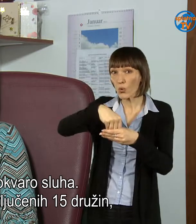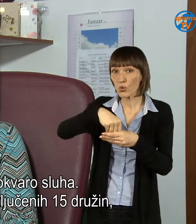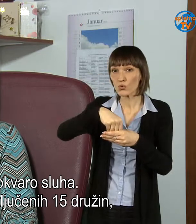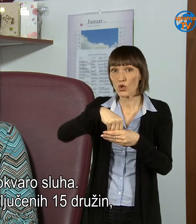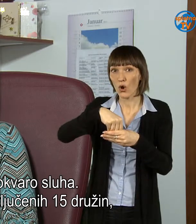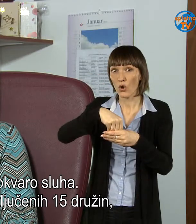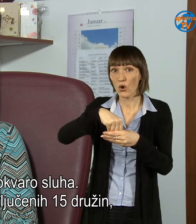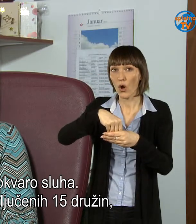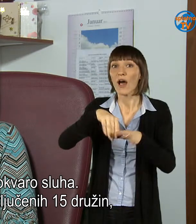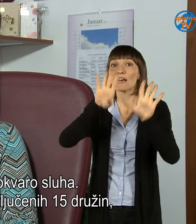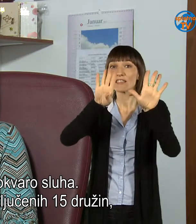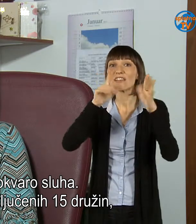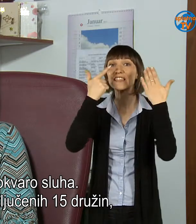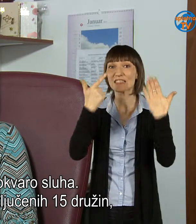udeležilo